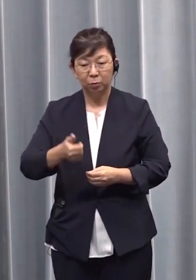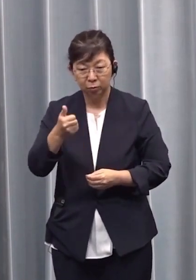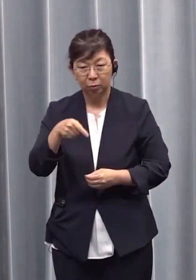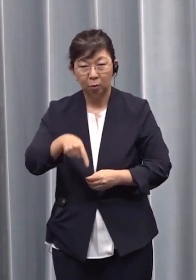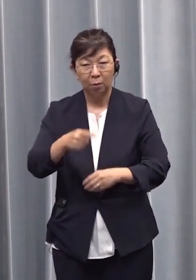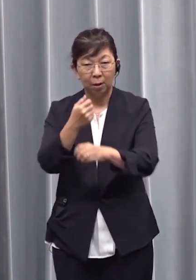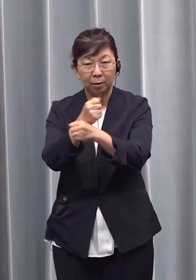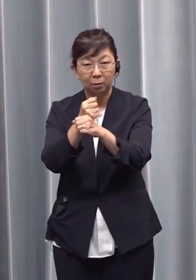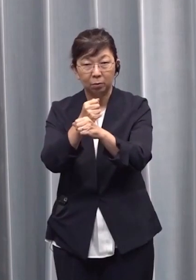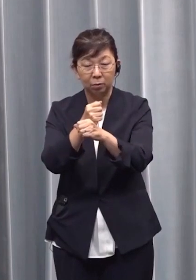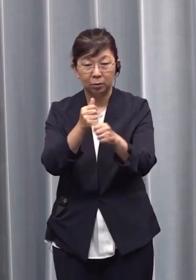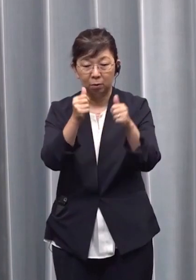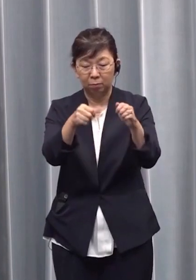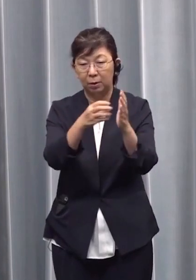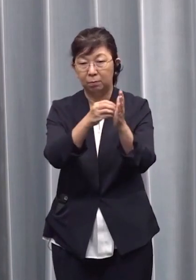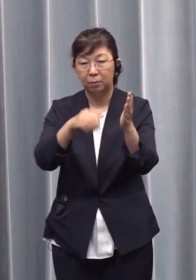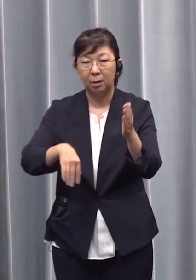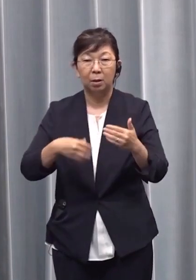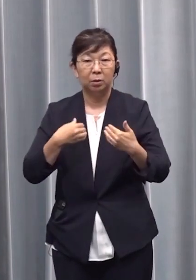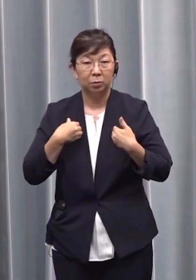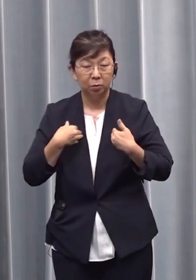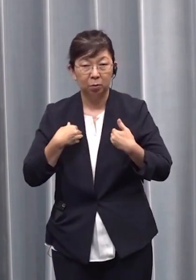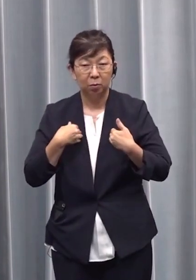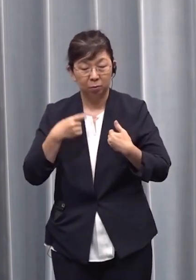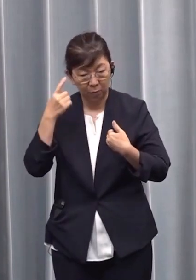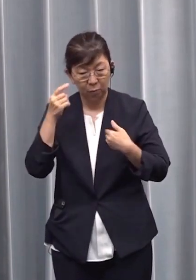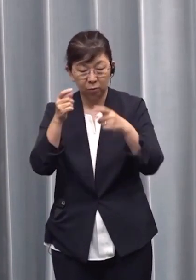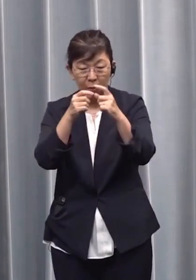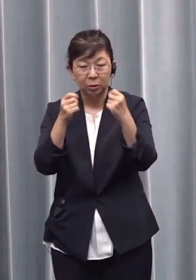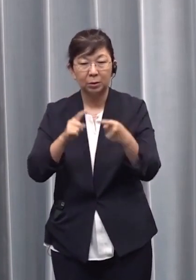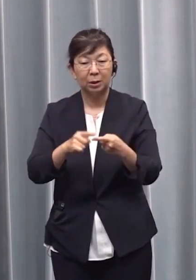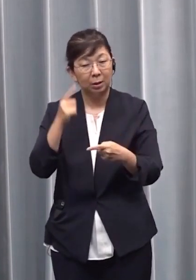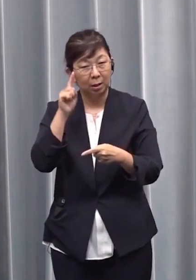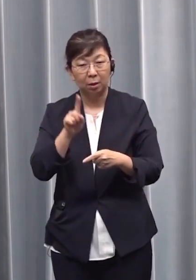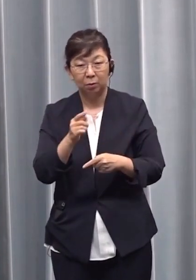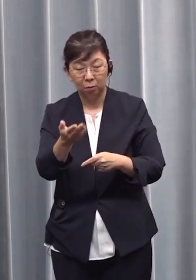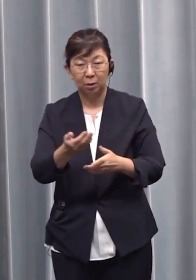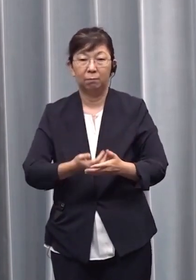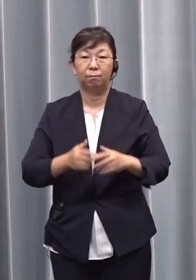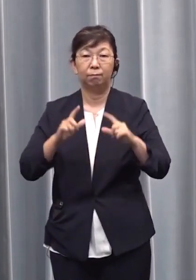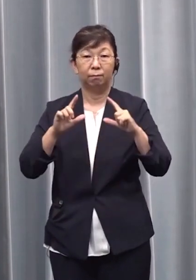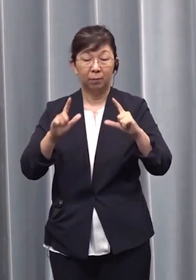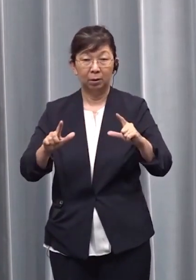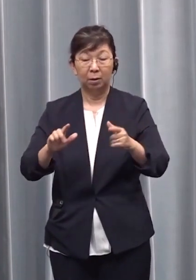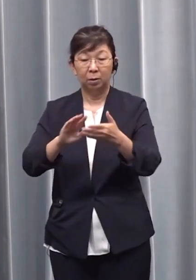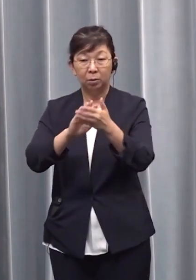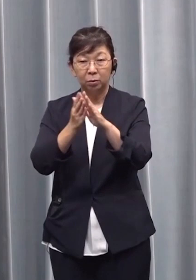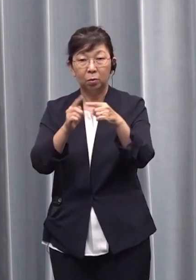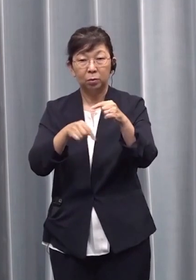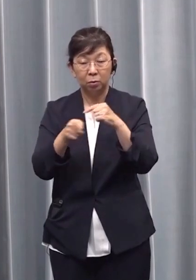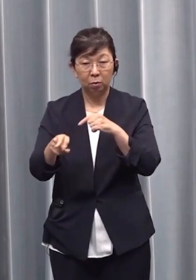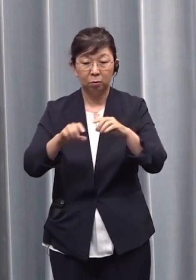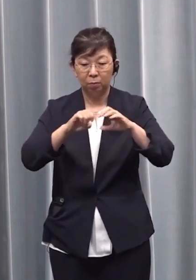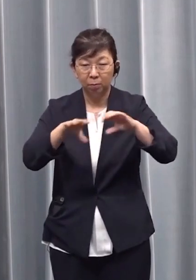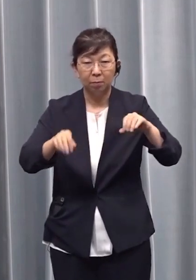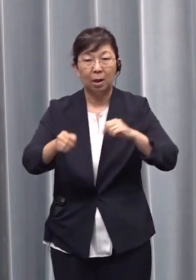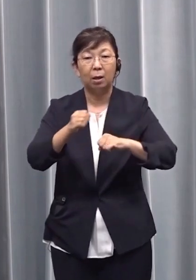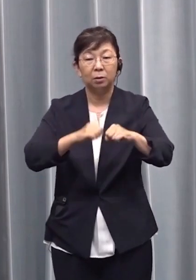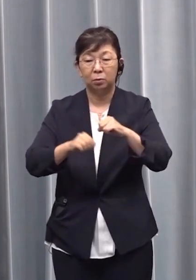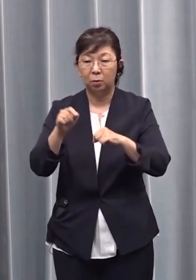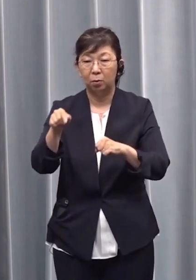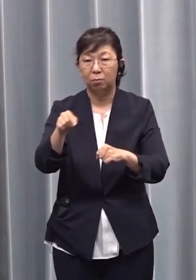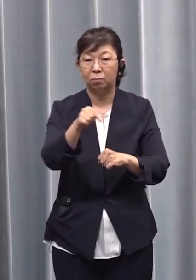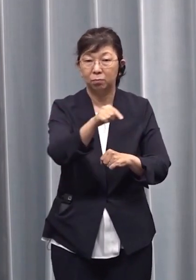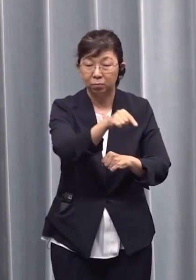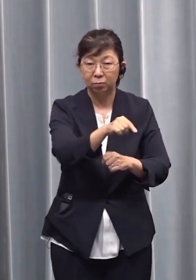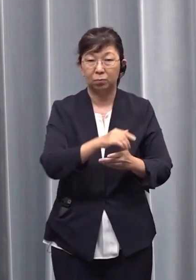討して削除すべきと官房長官、個人的にどう思われますか。 それぞれの 省庁の広報活動に関しましては、それぞ